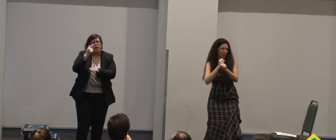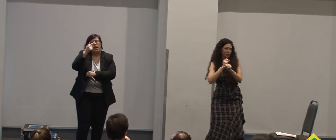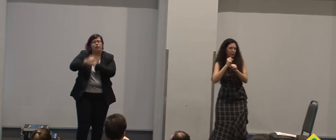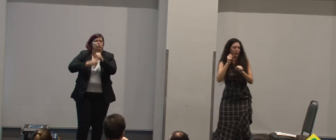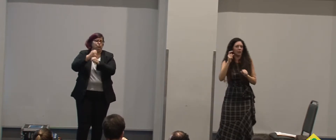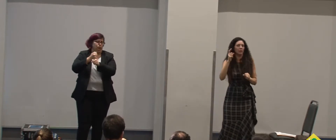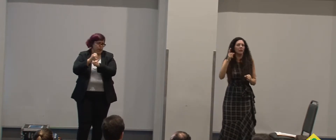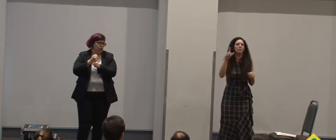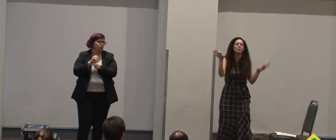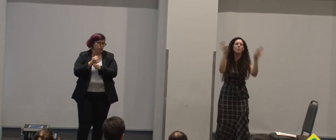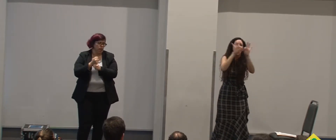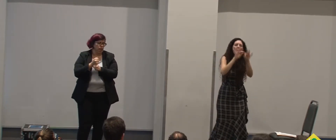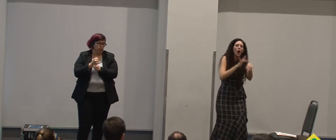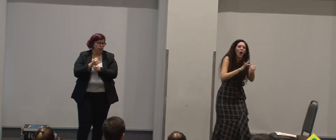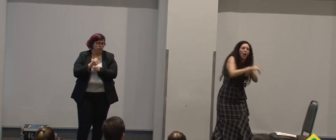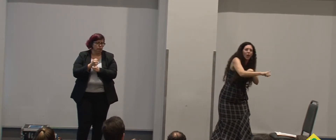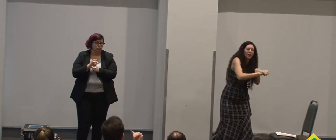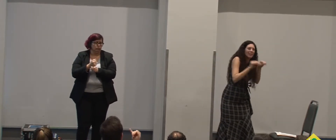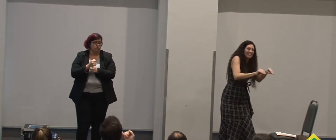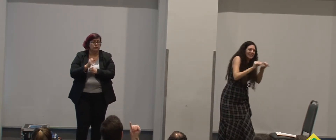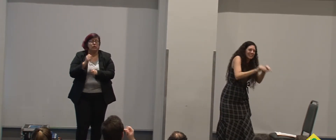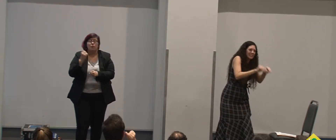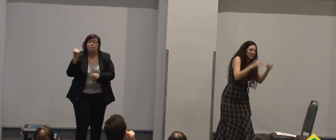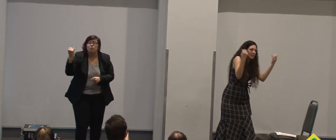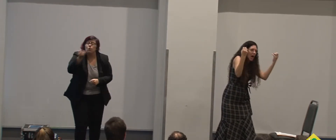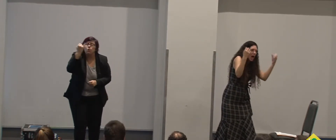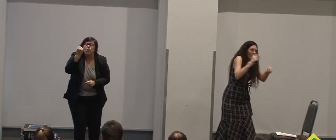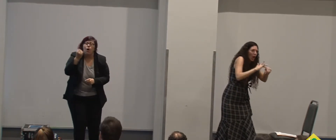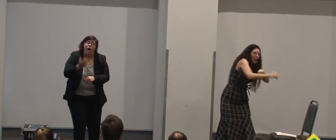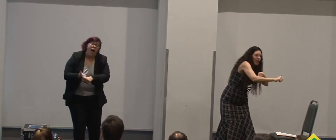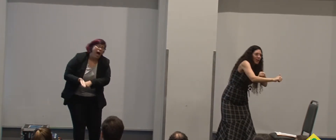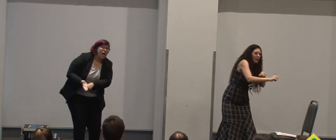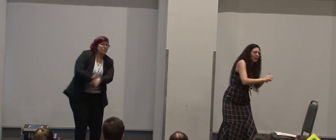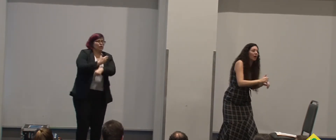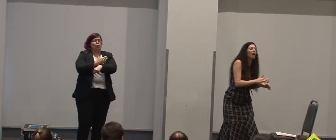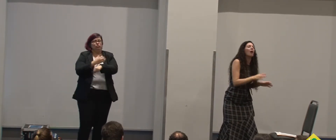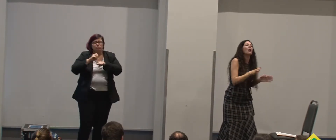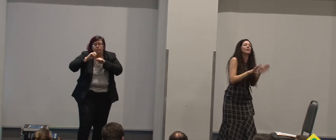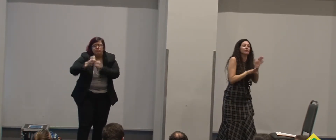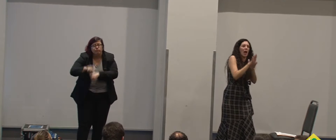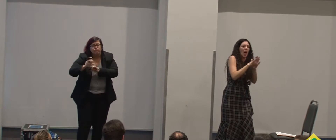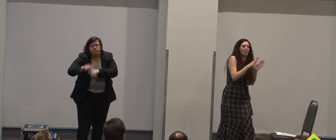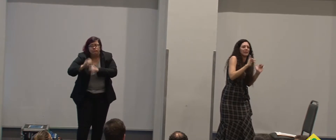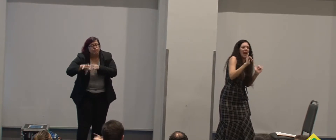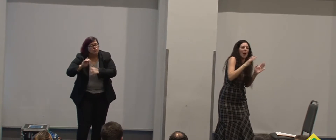Existe, né, a faixa etária adequada para cada momento da